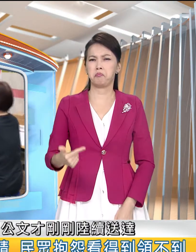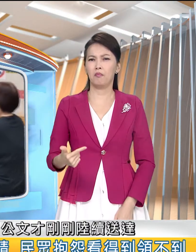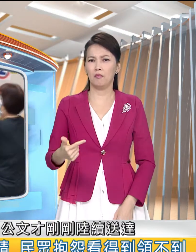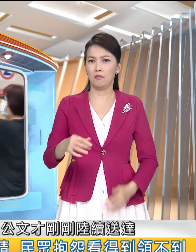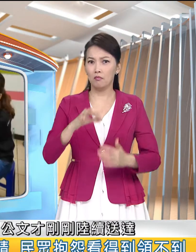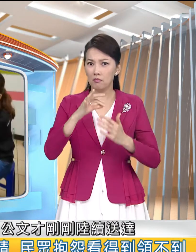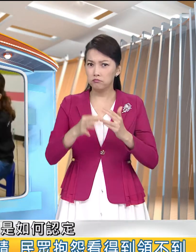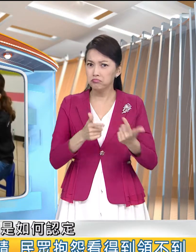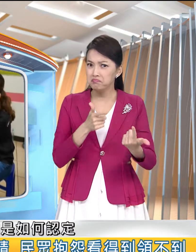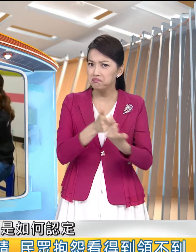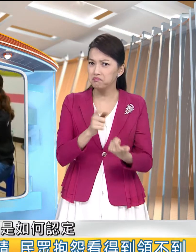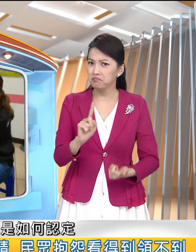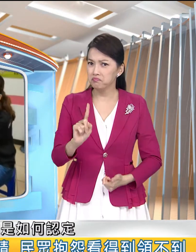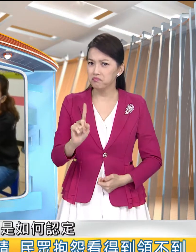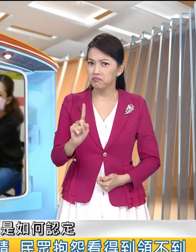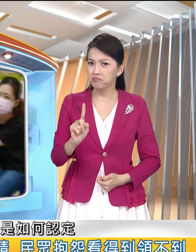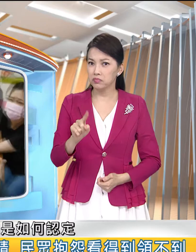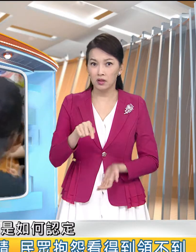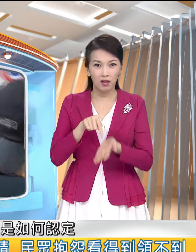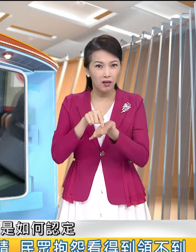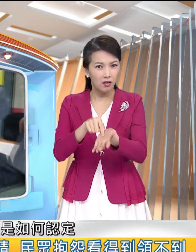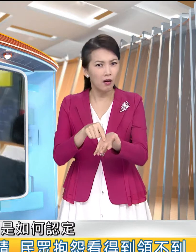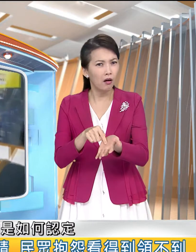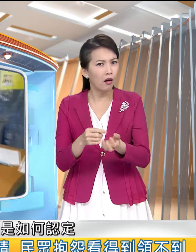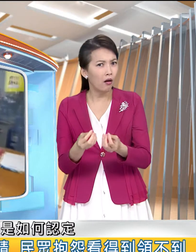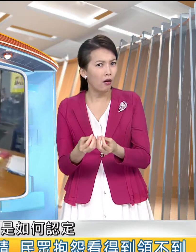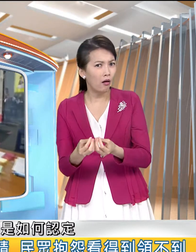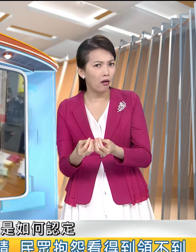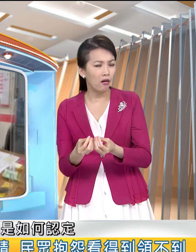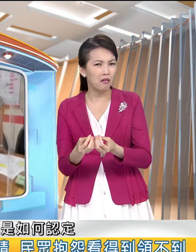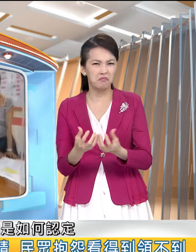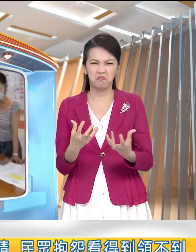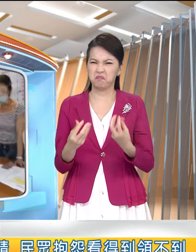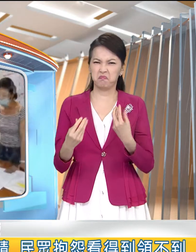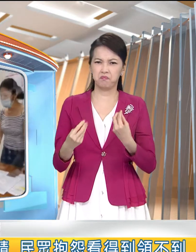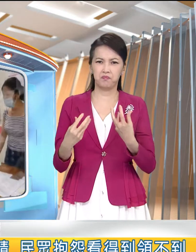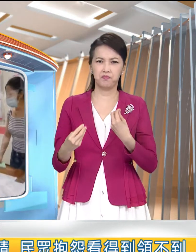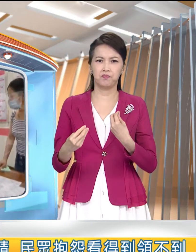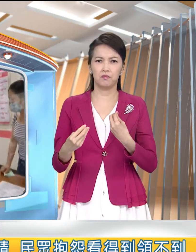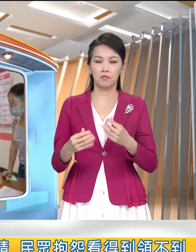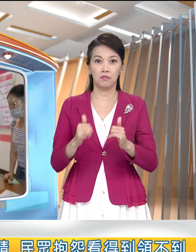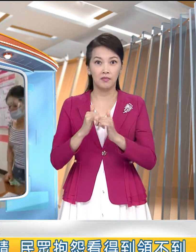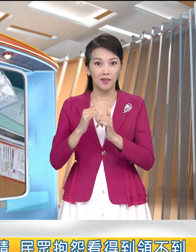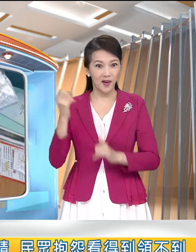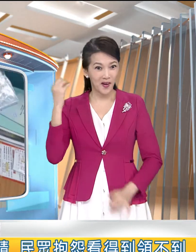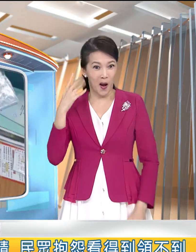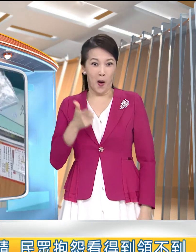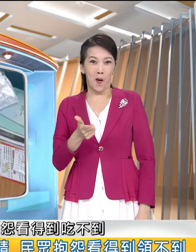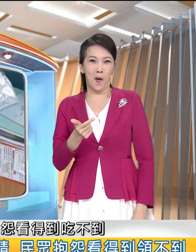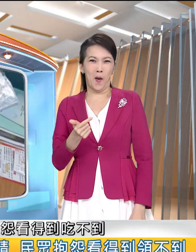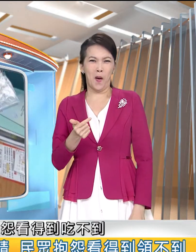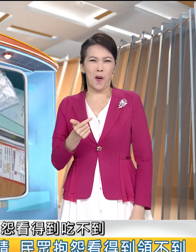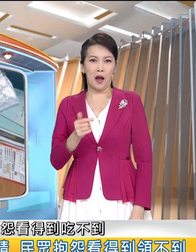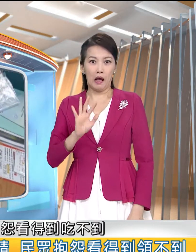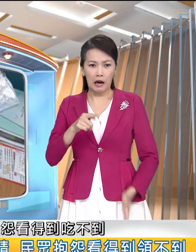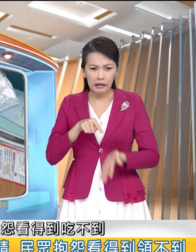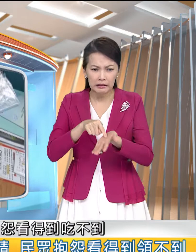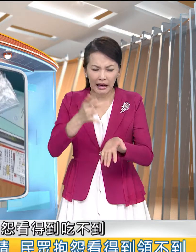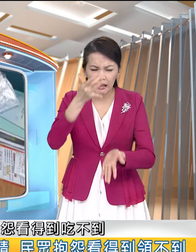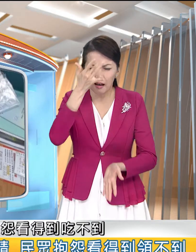达，对于如何申请或是如何认定都还没有很清楚，也让部分民众抱怨看得